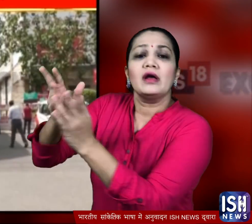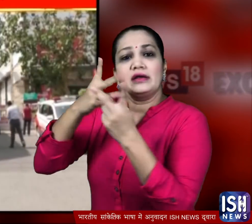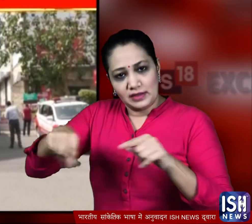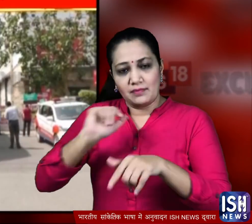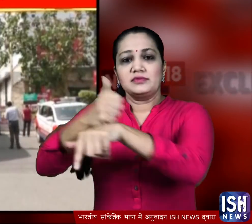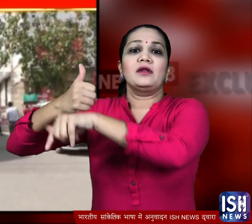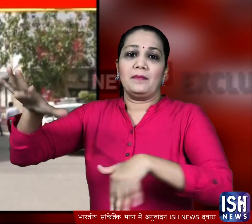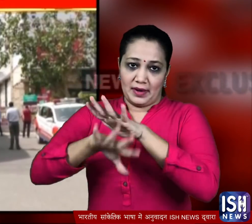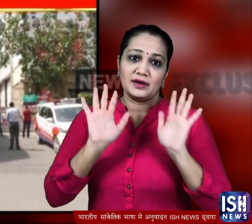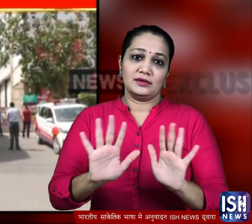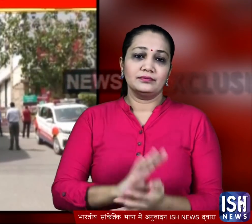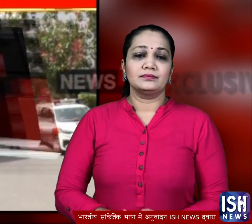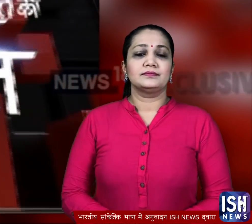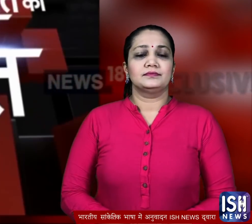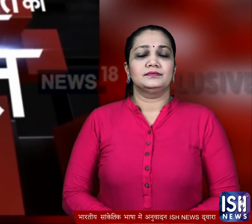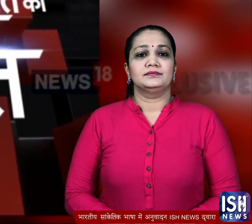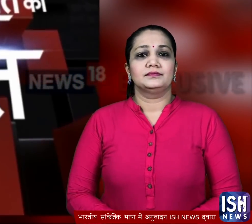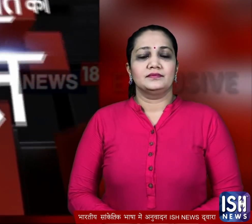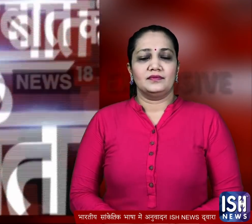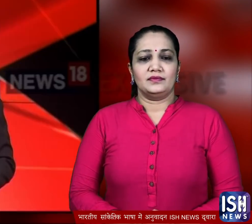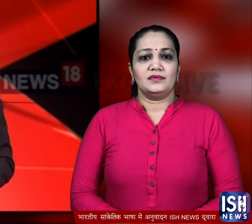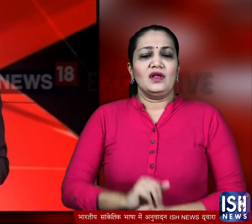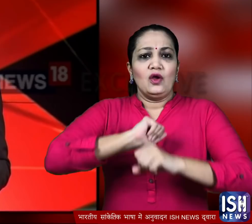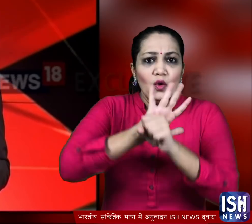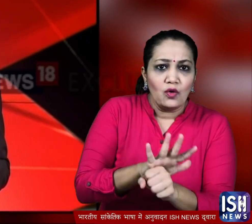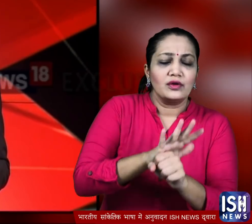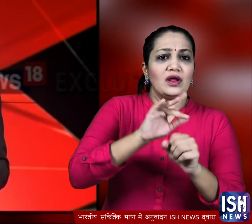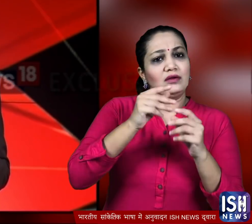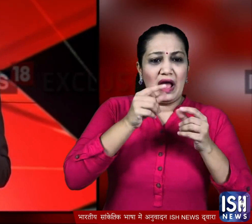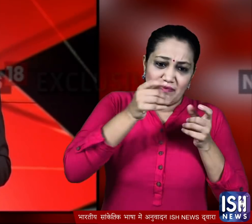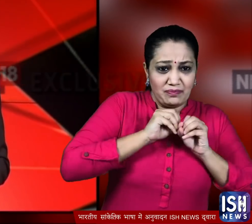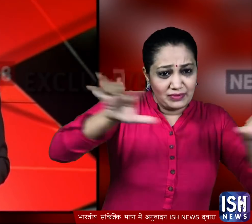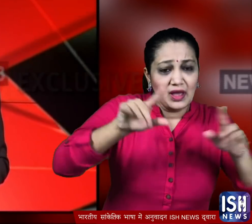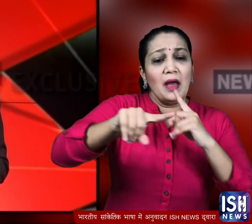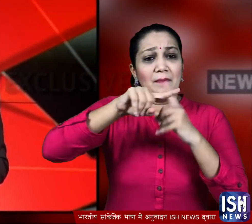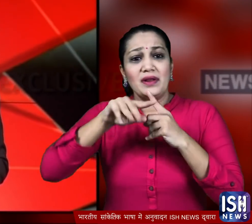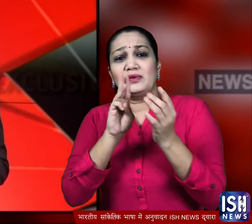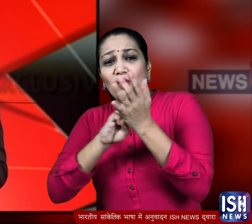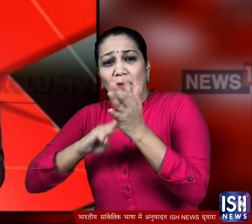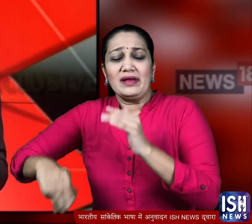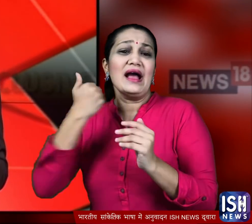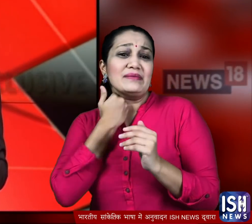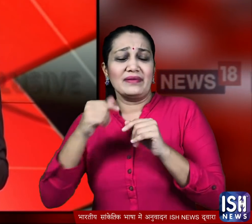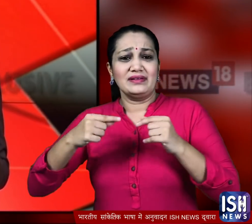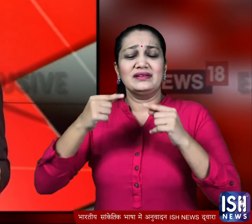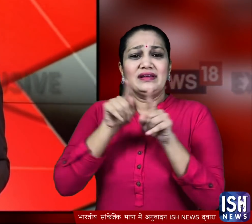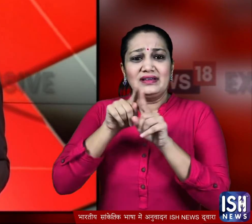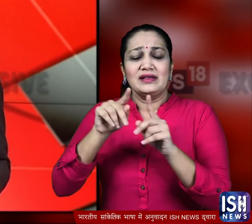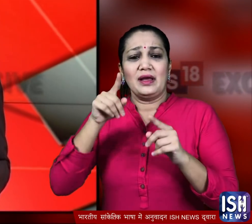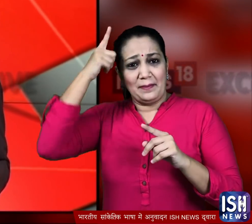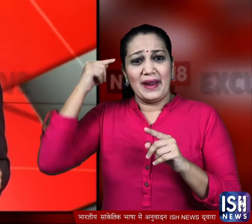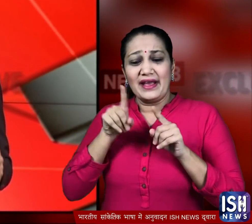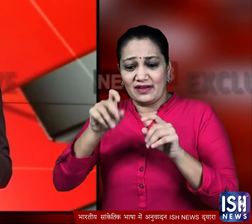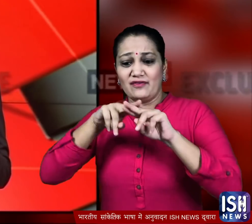में कई और वैक्सीनेशन सेंटर खोलने की तैयारी है। कोरोना के कहर के साथ कुछ राज्यों में म्यूकोरमाइकोसिस ने मुसीबत बढ़ा